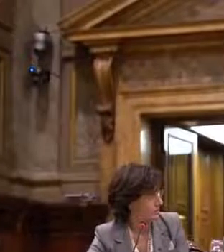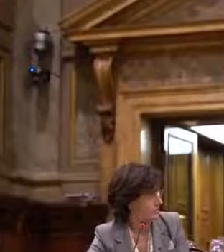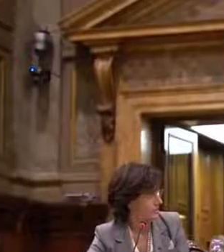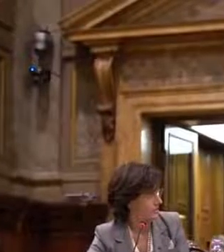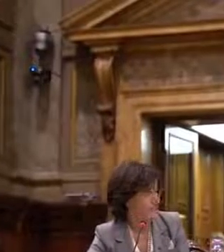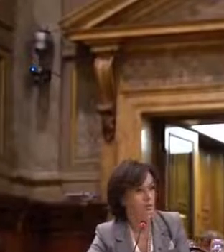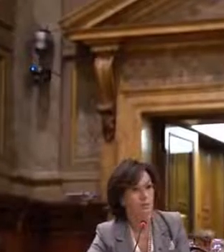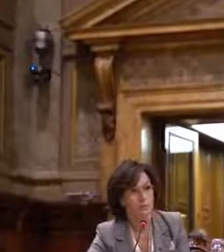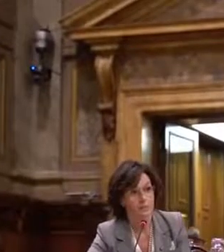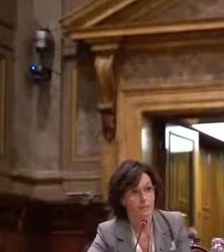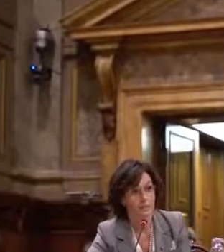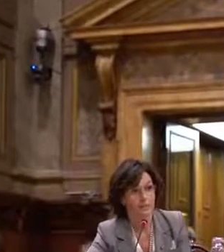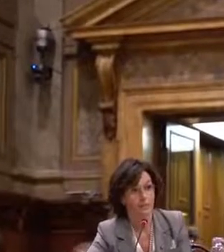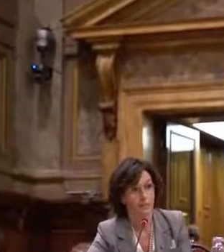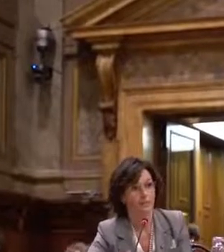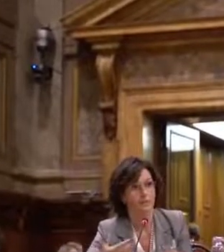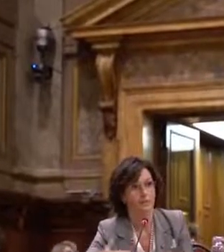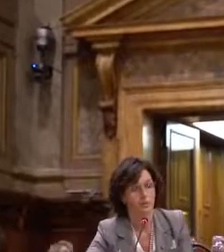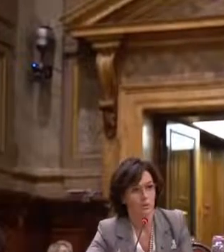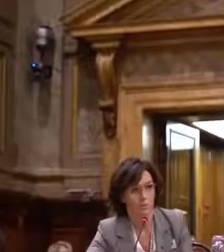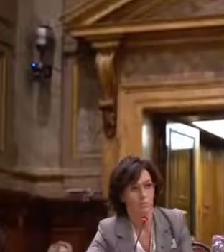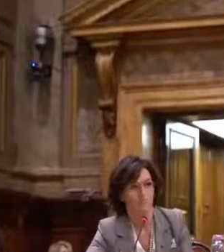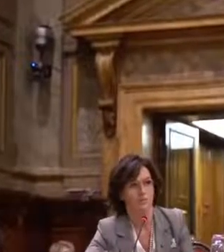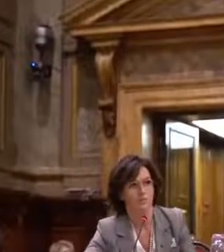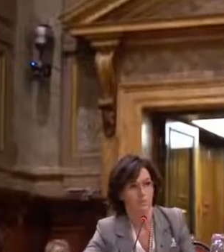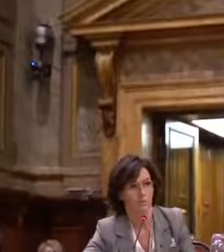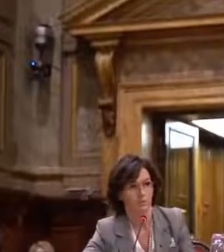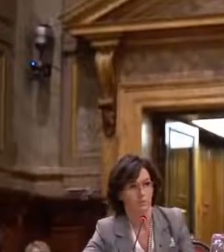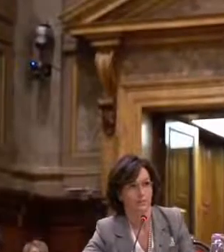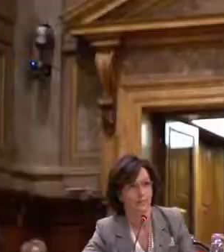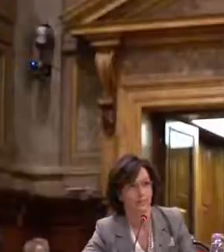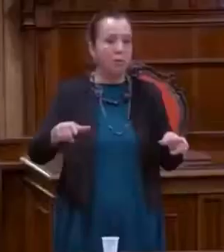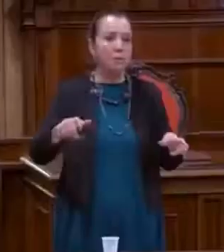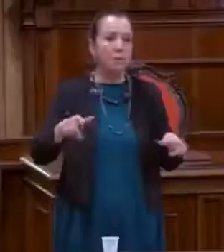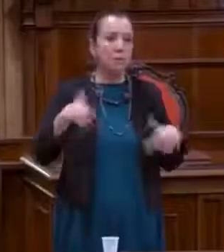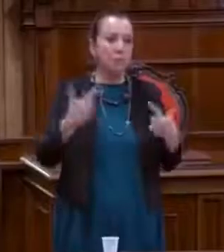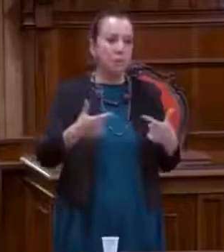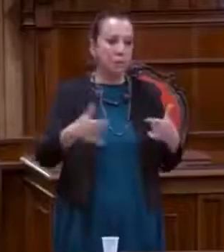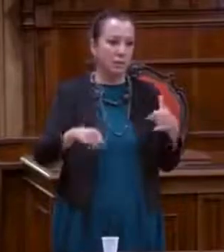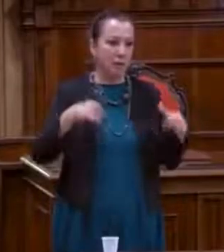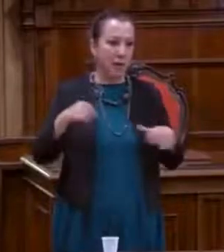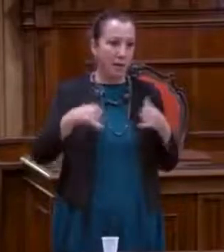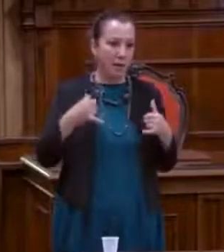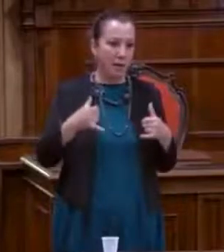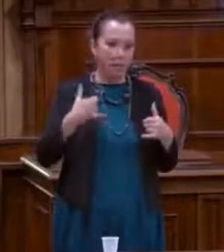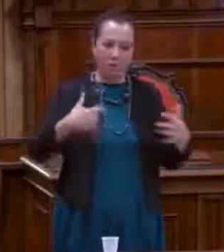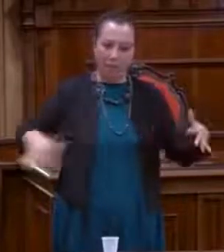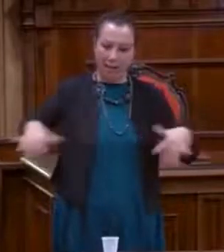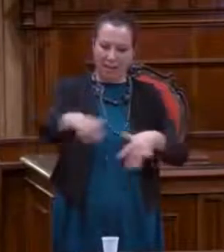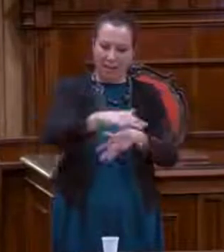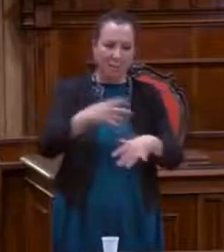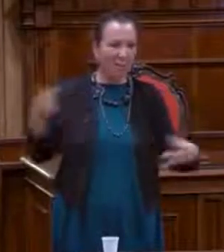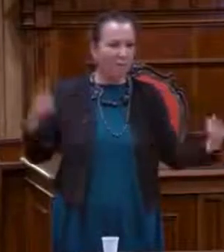non si poteva rifiutare, c'era una responsabilità degli avvocati che chiuso del tribunale non sapevano cosa fare. Quando è esploso questo clima di violenza